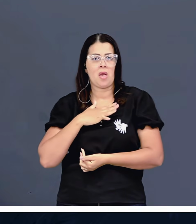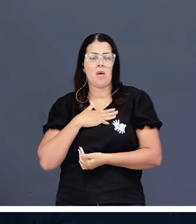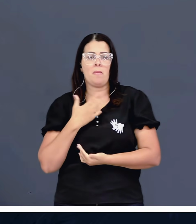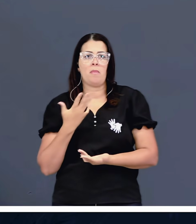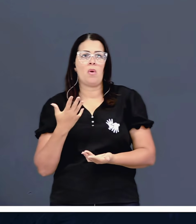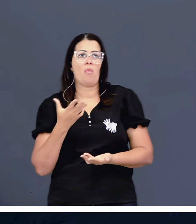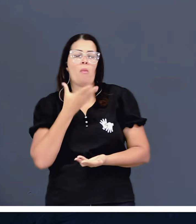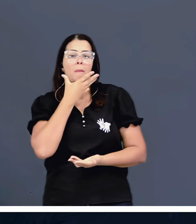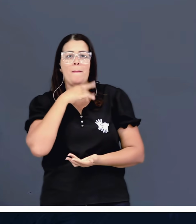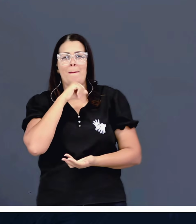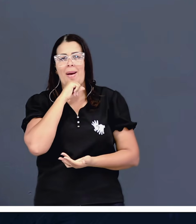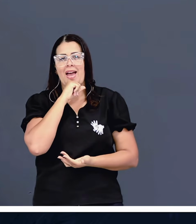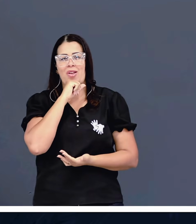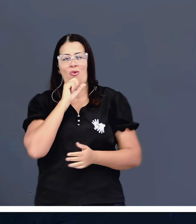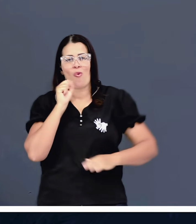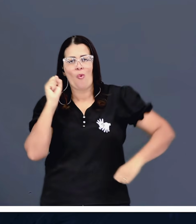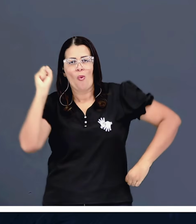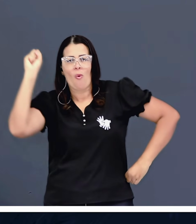o meu pai um herói.